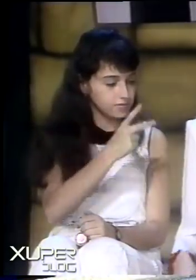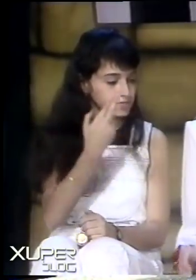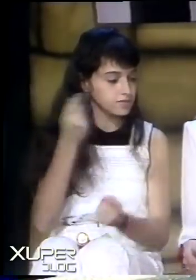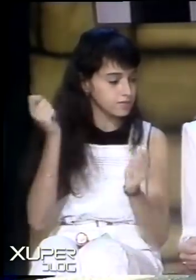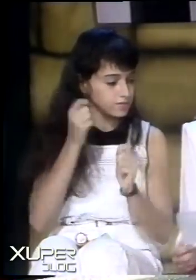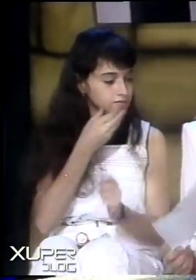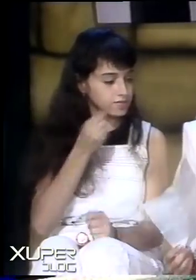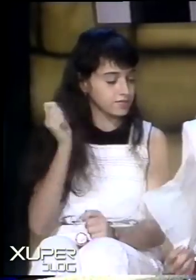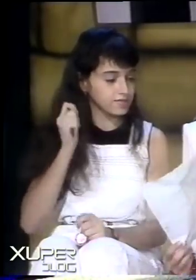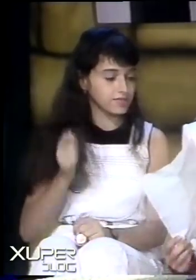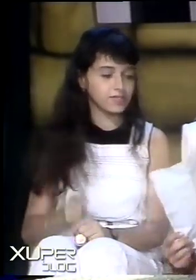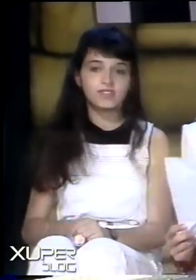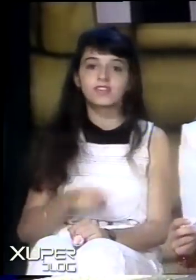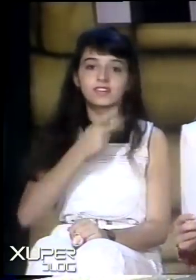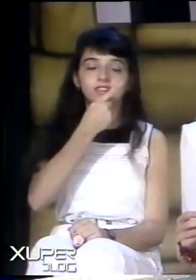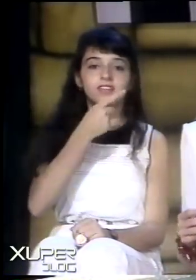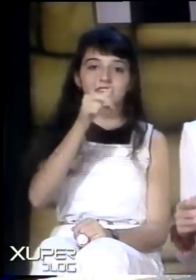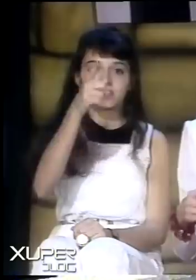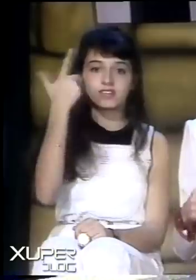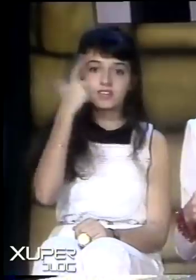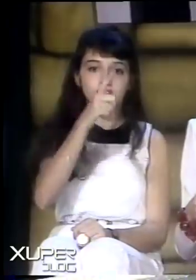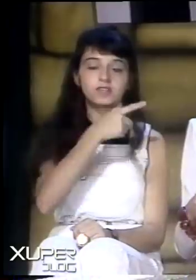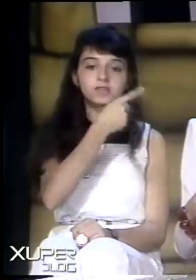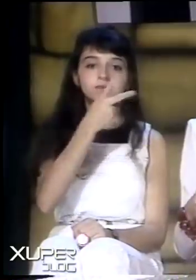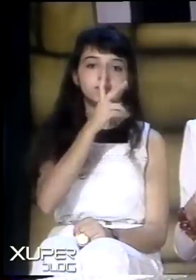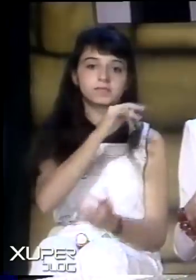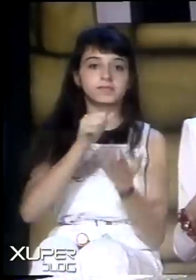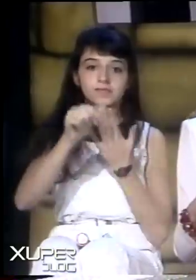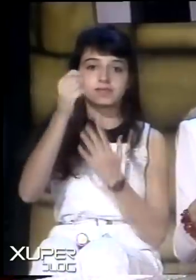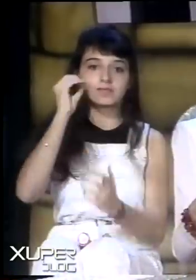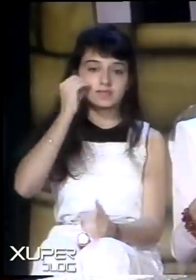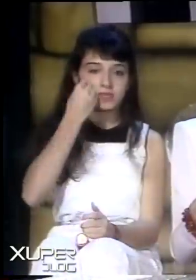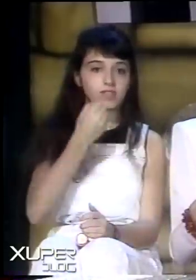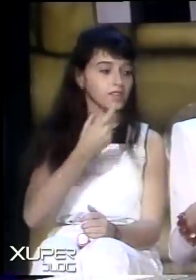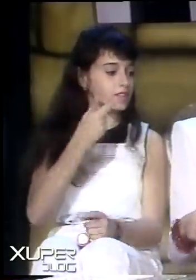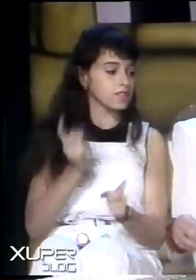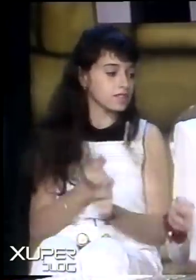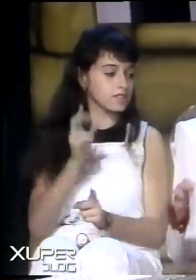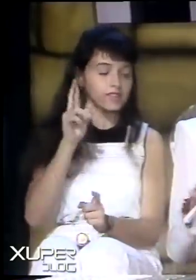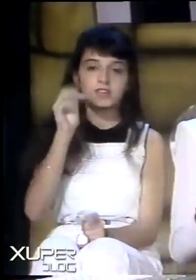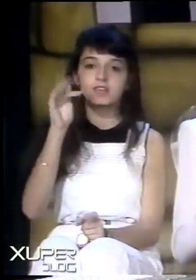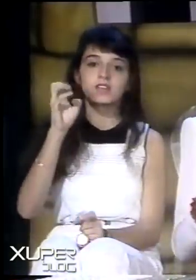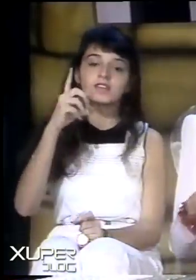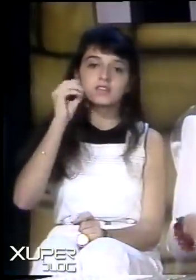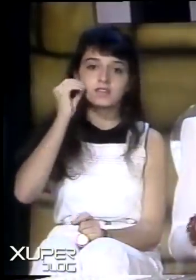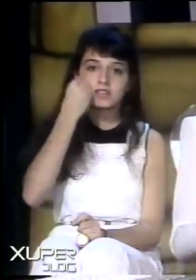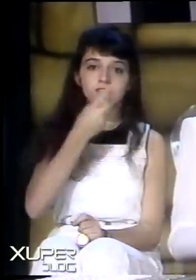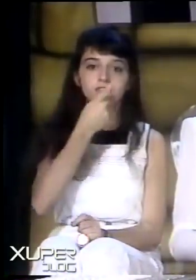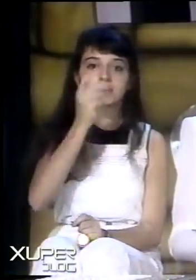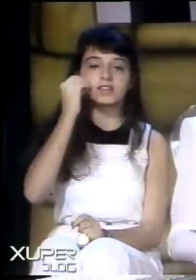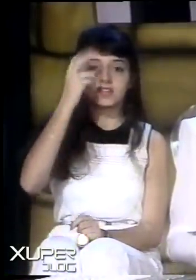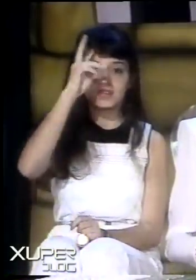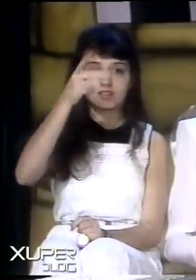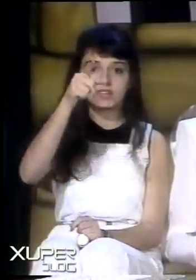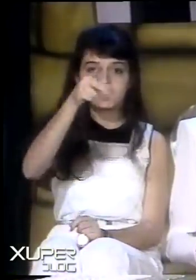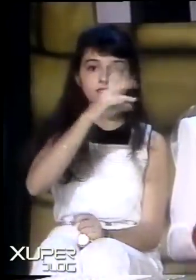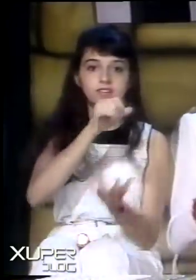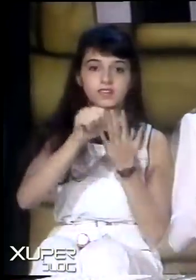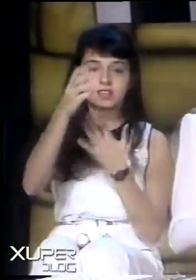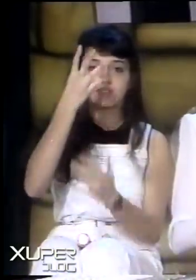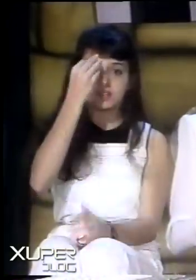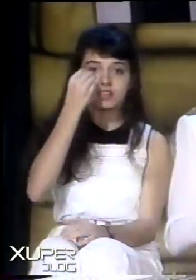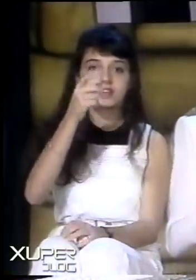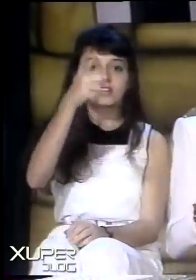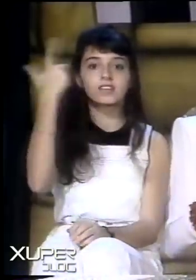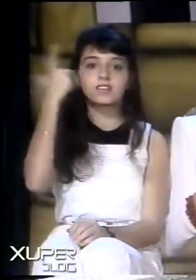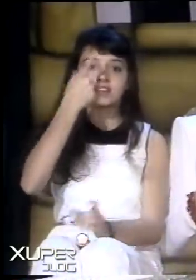dos Paquitos e Paquitas. Valeu, Fabiana. Manda um beijo mais uma vez pro teu priminho. Um beijo gostoso pra você. A gente vai mandar as fotos pra você